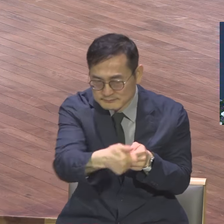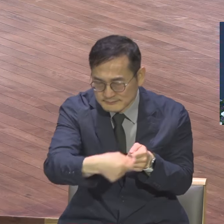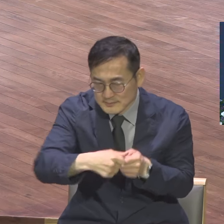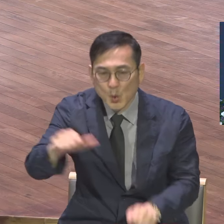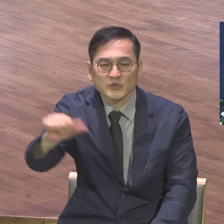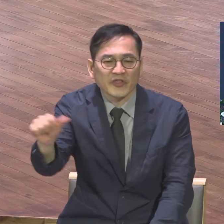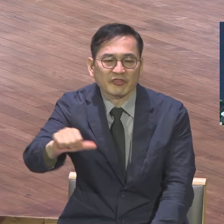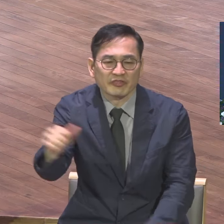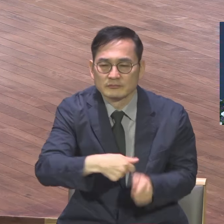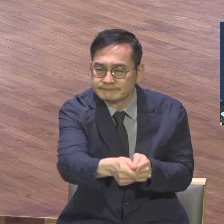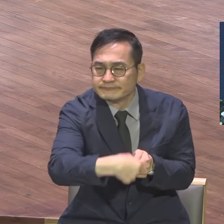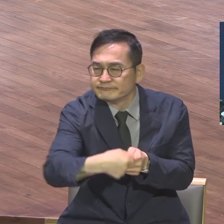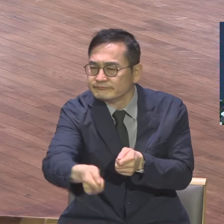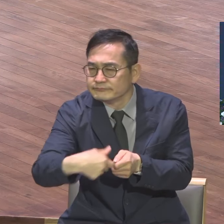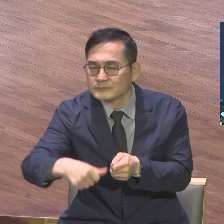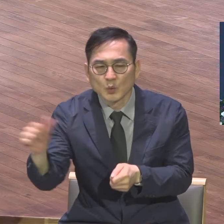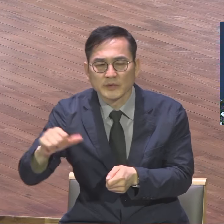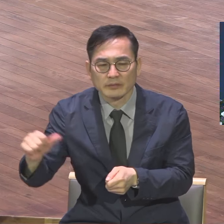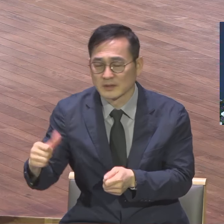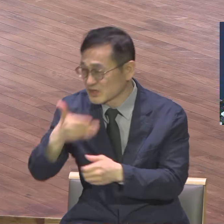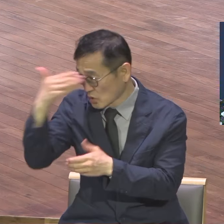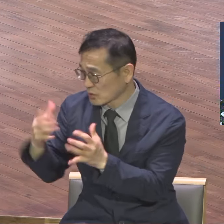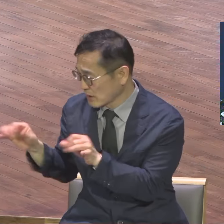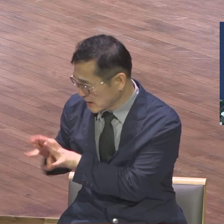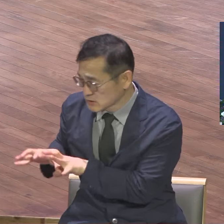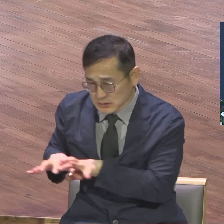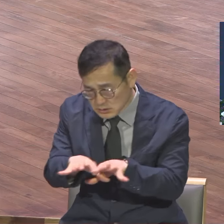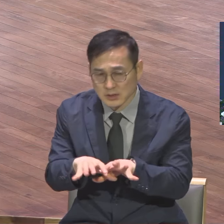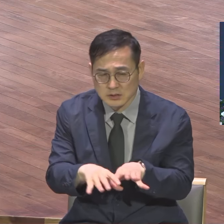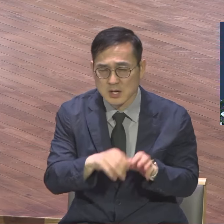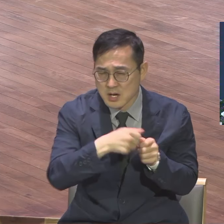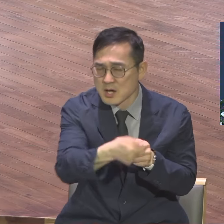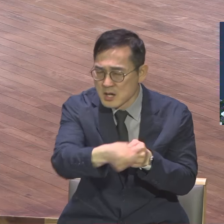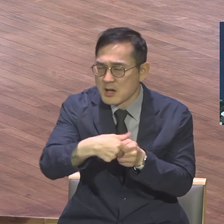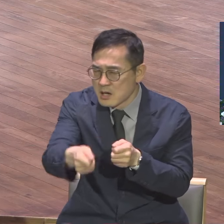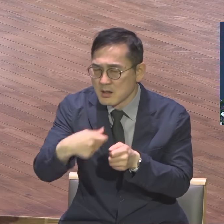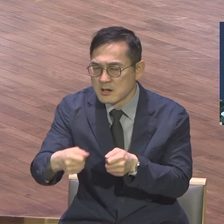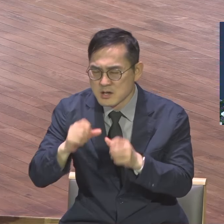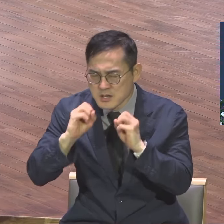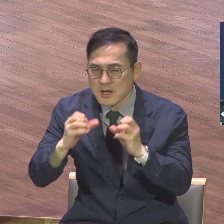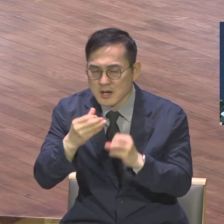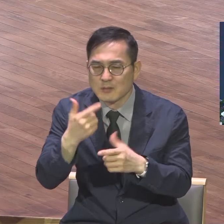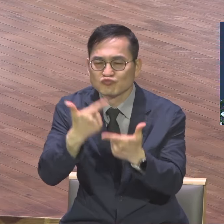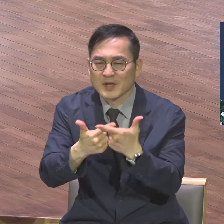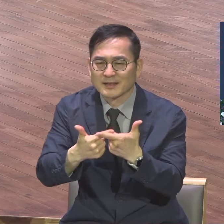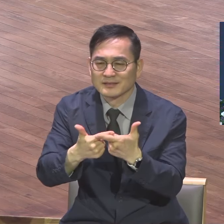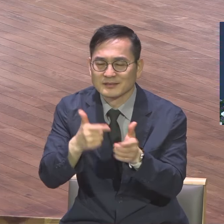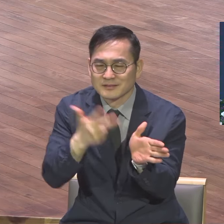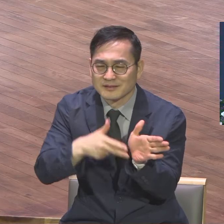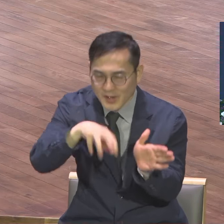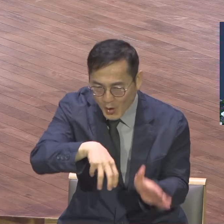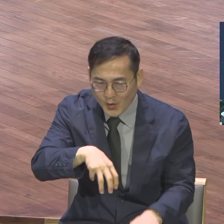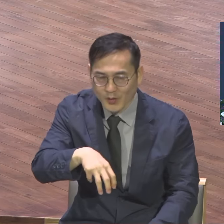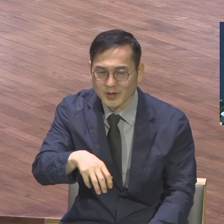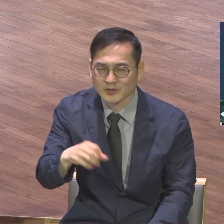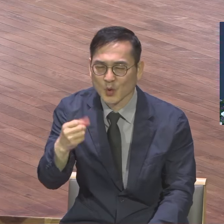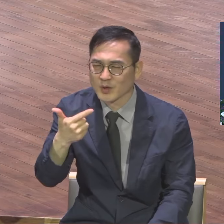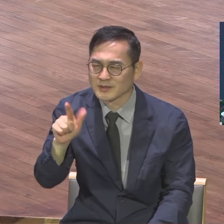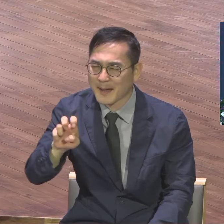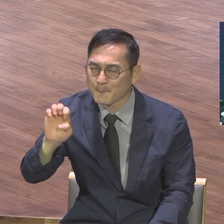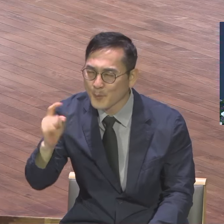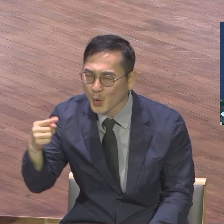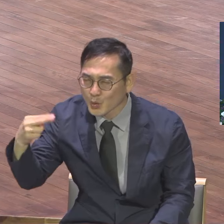청년을 데리고 막 전도지 뿌리고 노방전도 막 부산역에서 막 남포동,